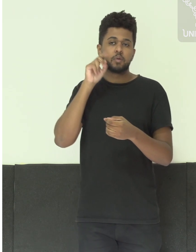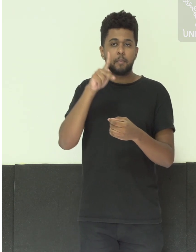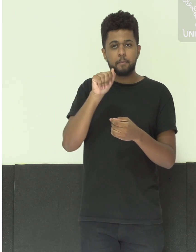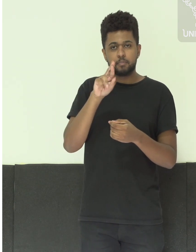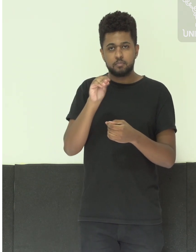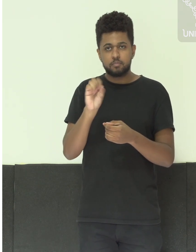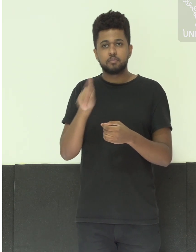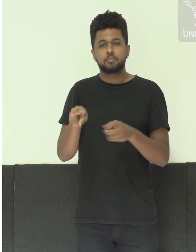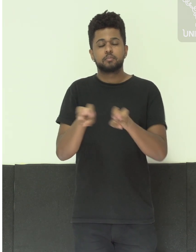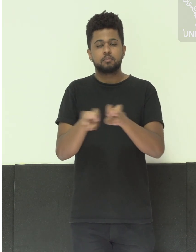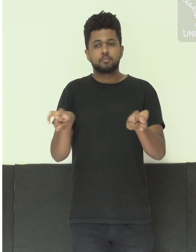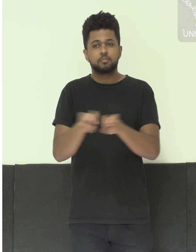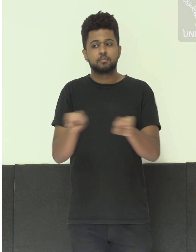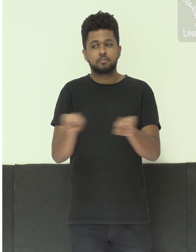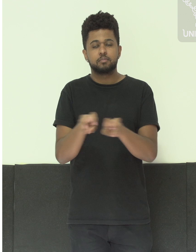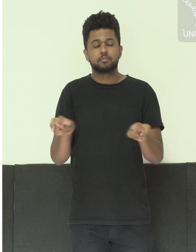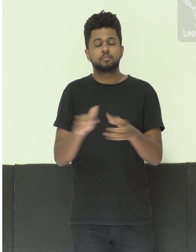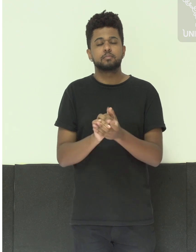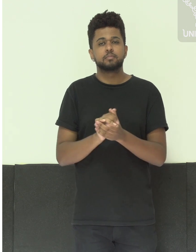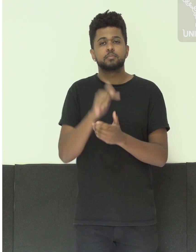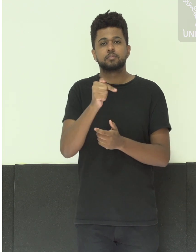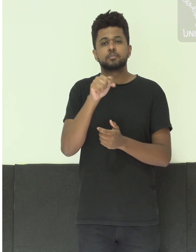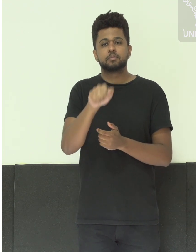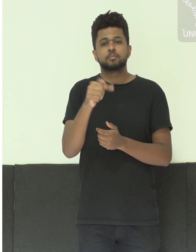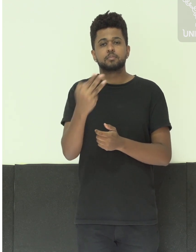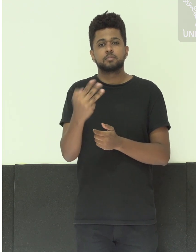conduzido por uma banca.